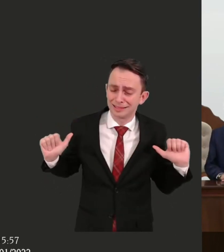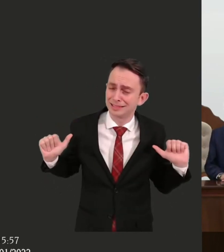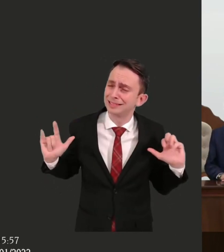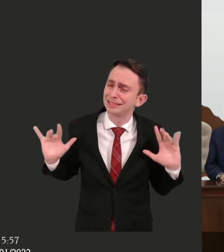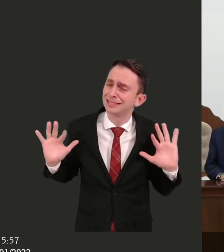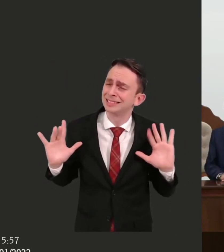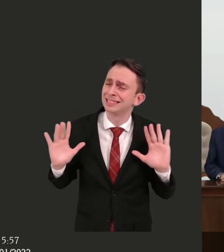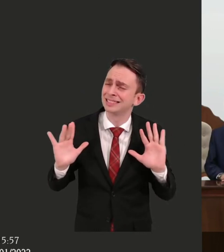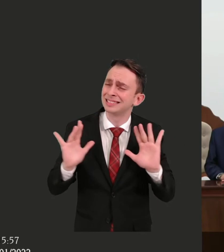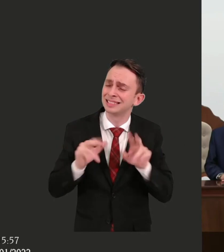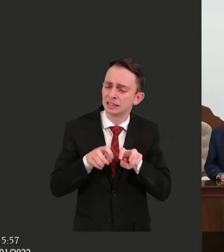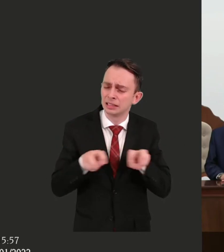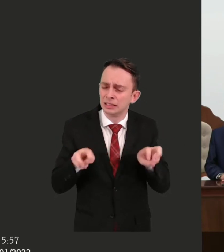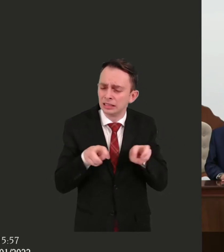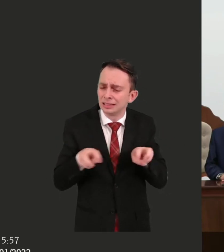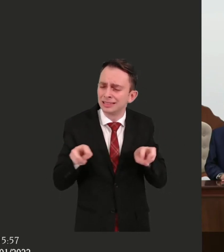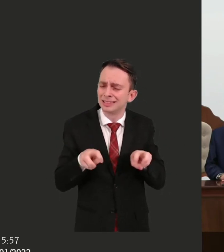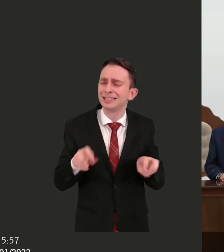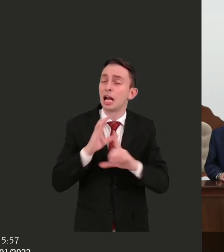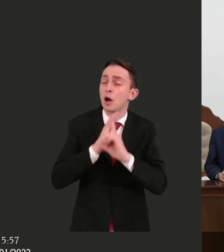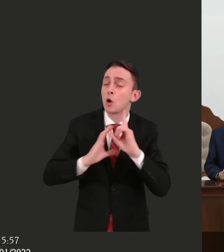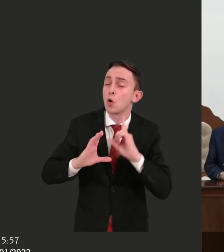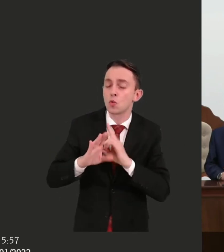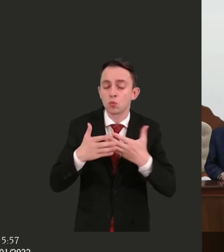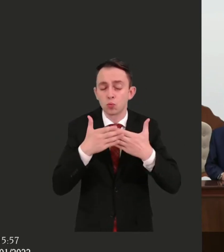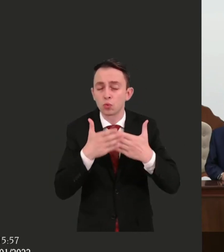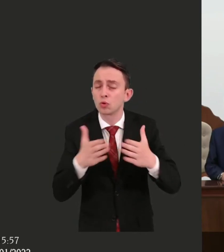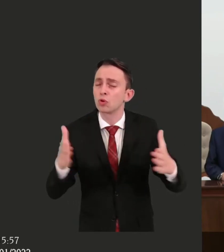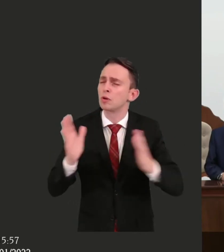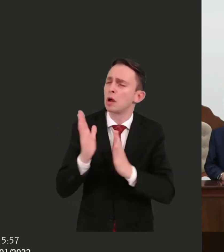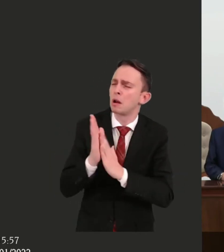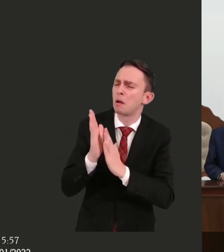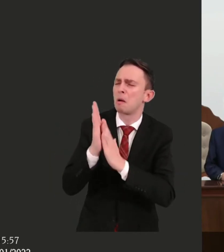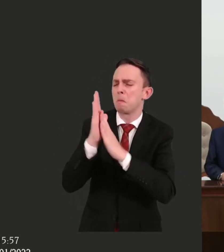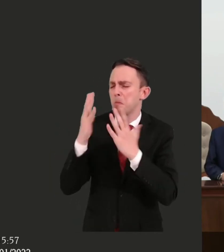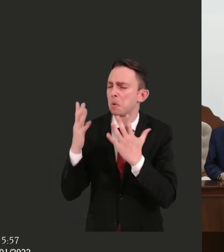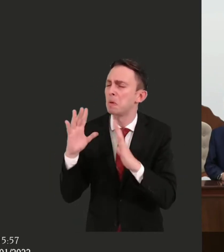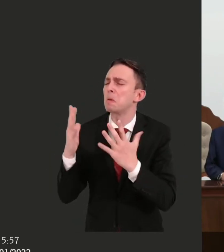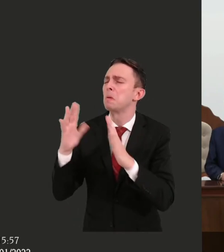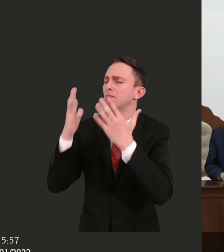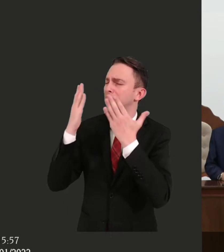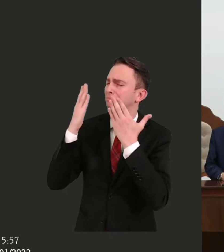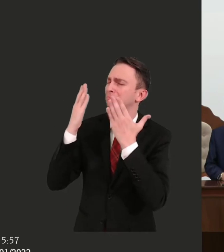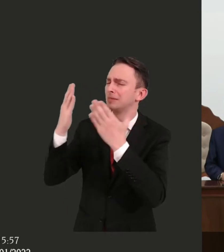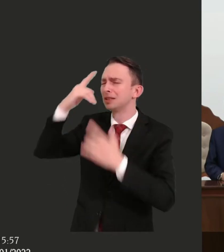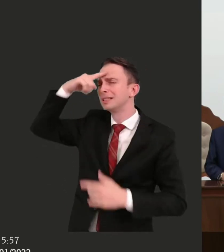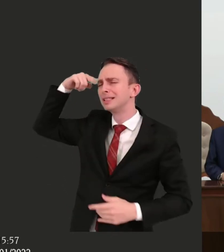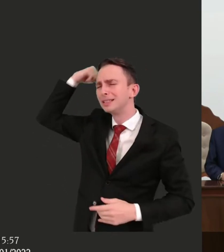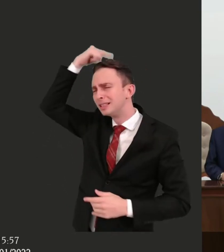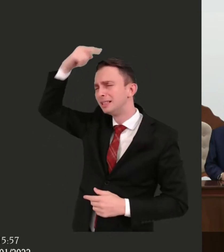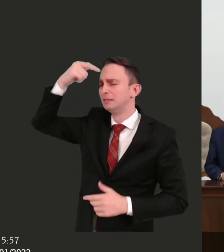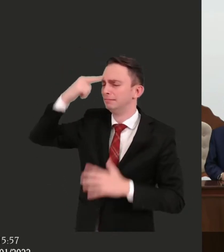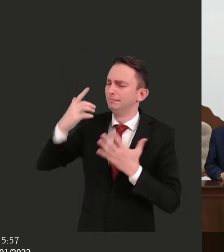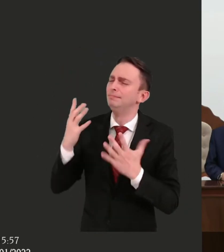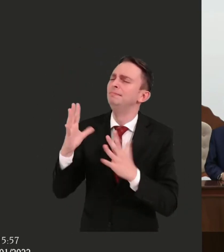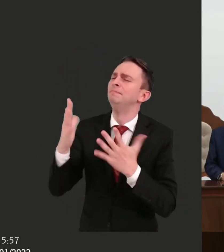para cultuar a ti, Senhor, este culto de louvor à tua santidade. Graças